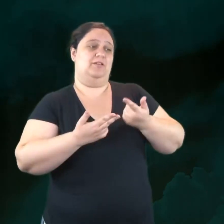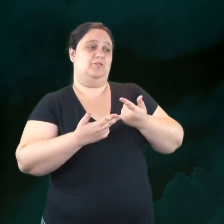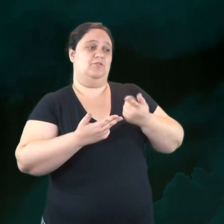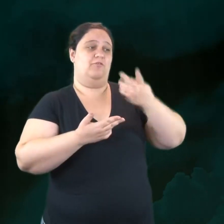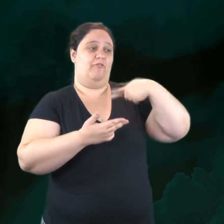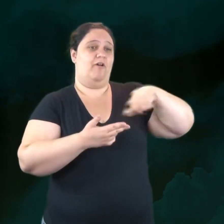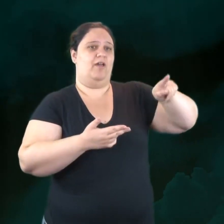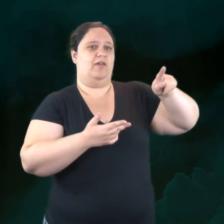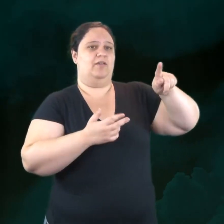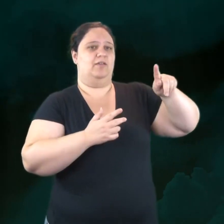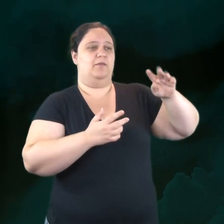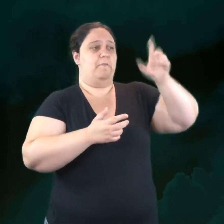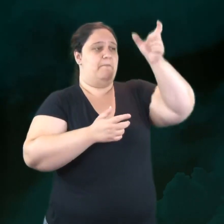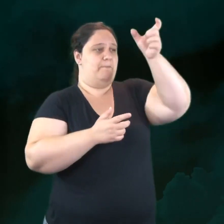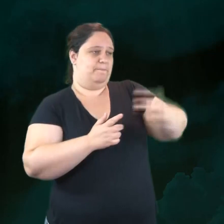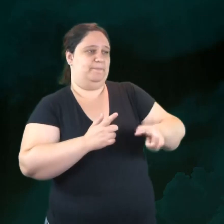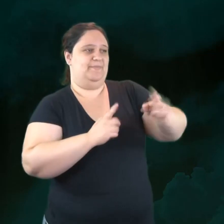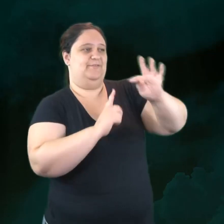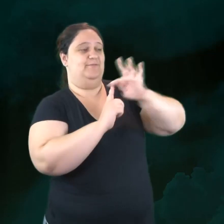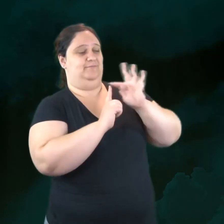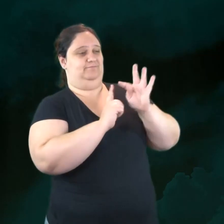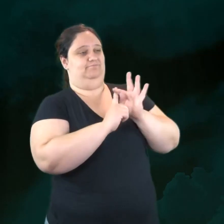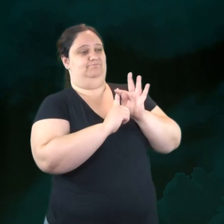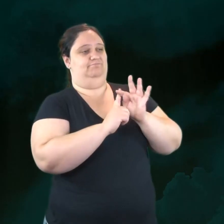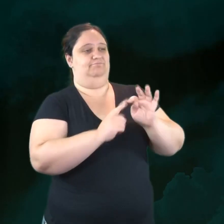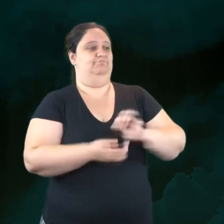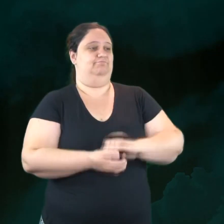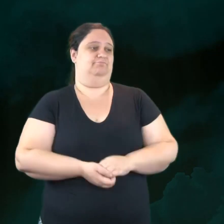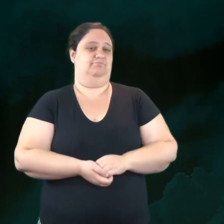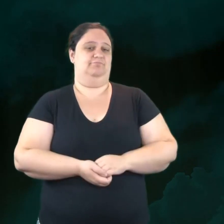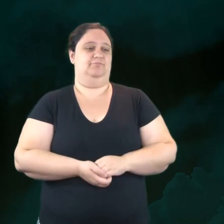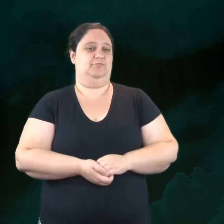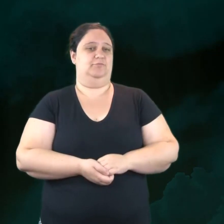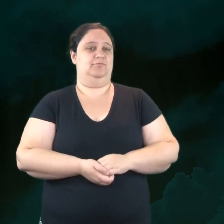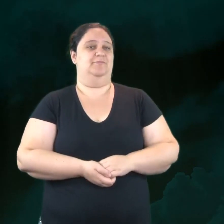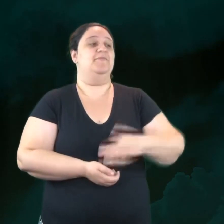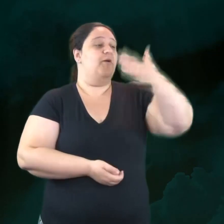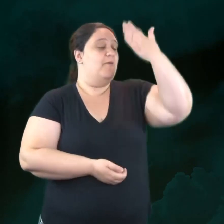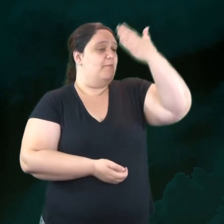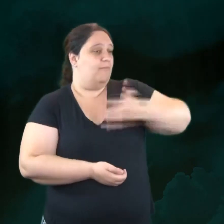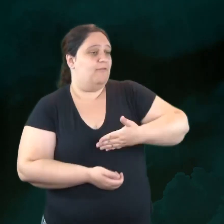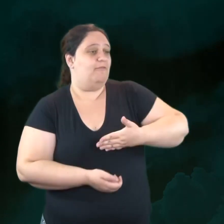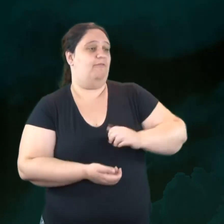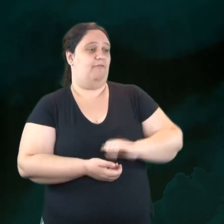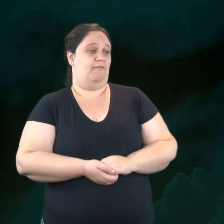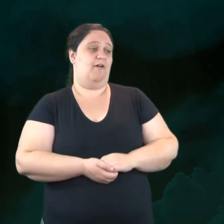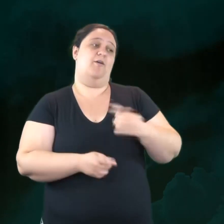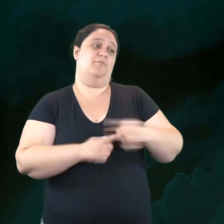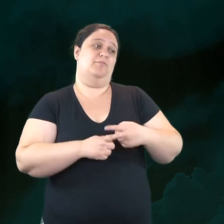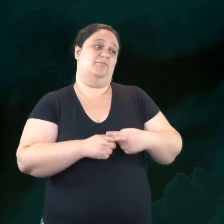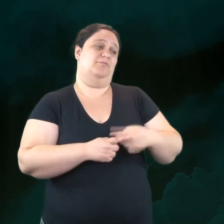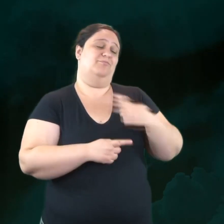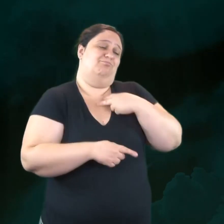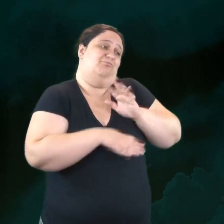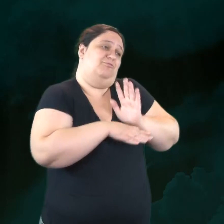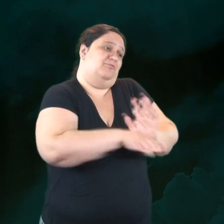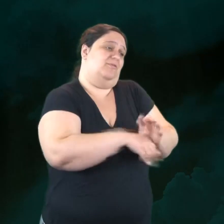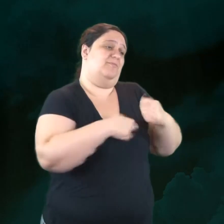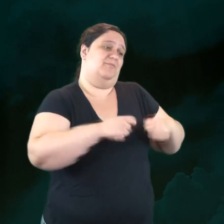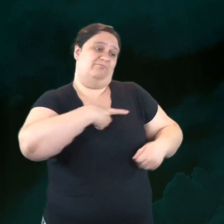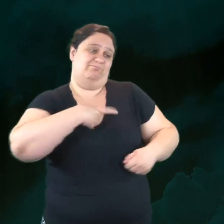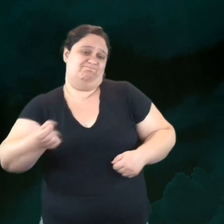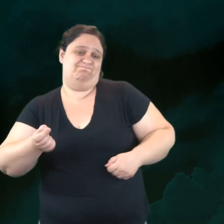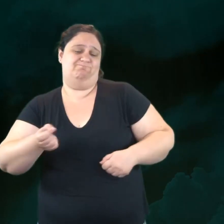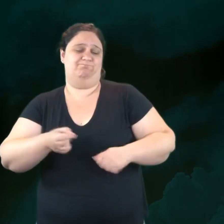Timóteo, certo? Para ir de novo até vocês, para confirmar, porque nós não pudemos ajudar mais do que isso, tivemos que sair correndo,